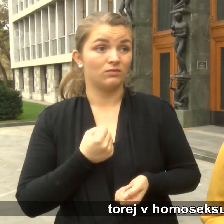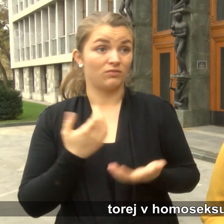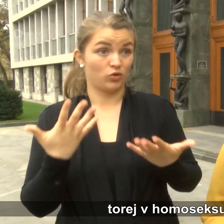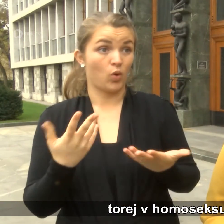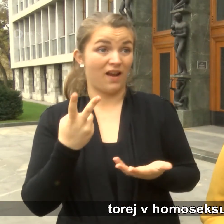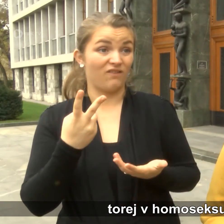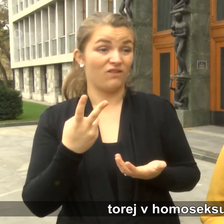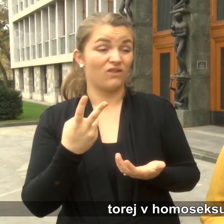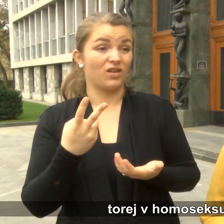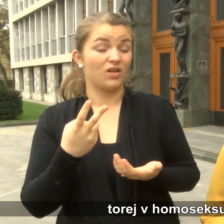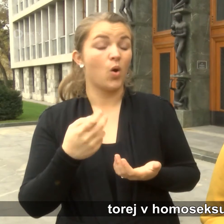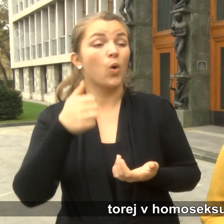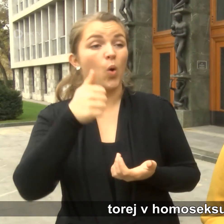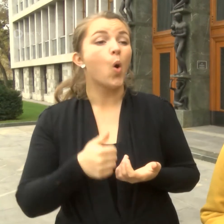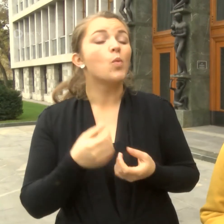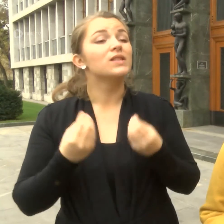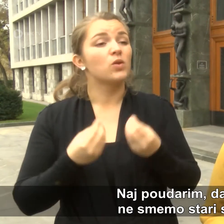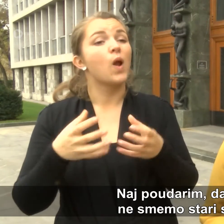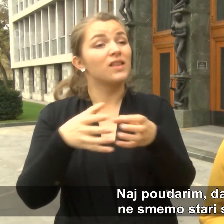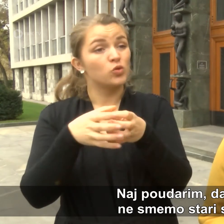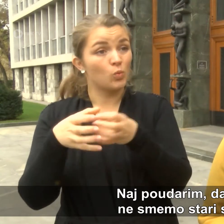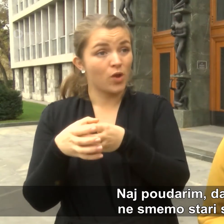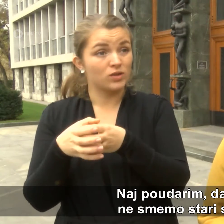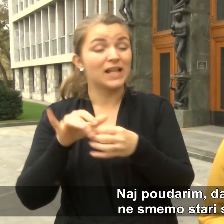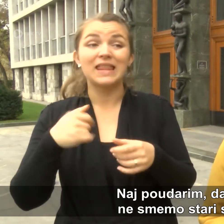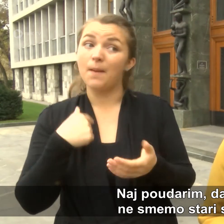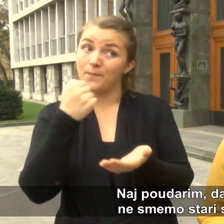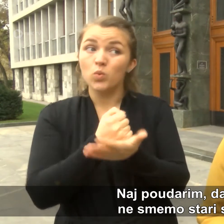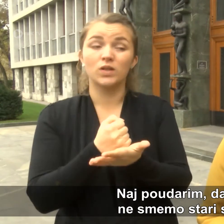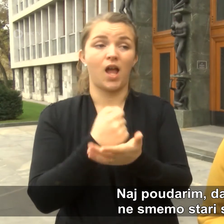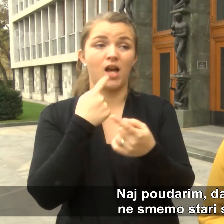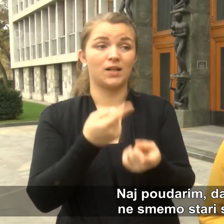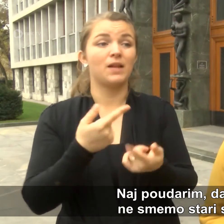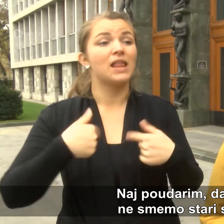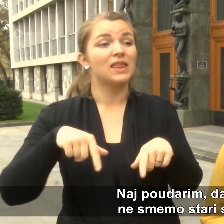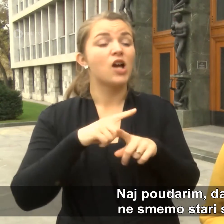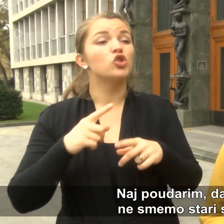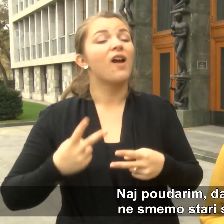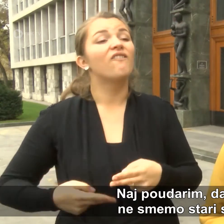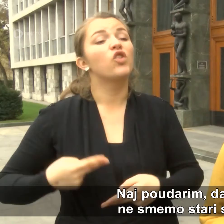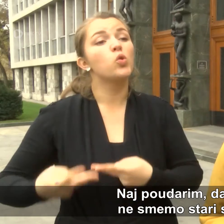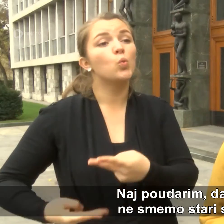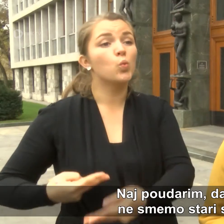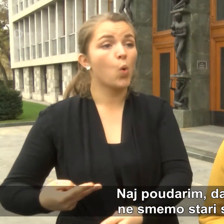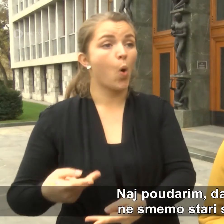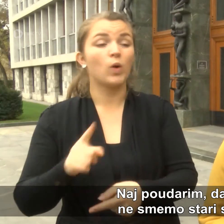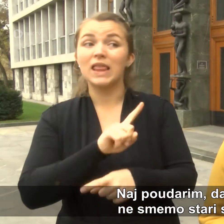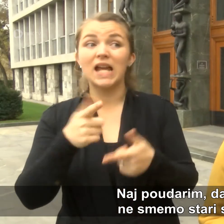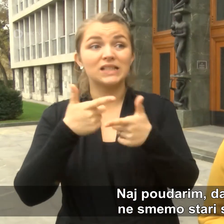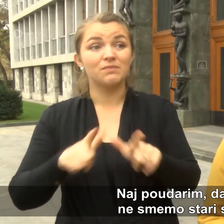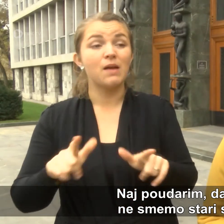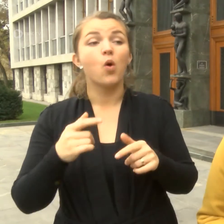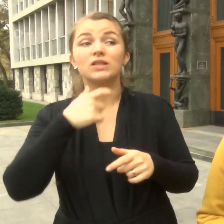torej v homoseksualne skupnosti. Naj poudarim, da naših vnukov ne smemo stari